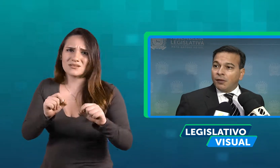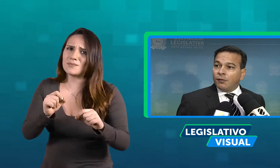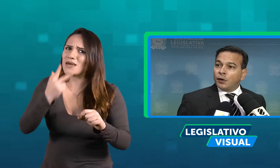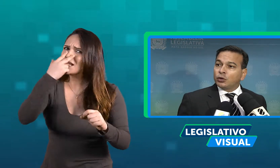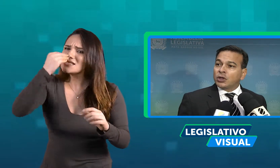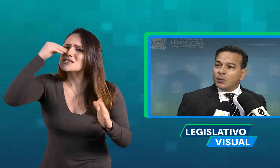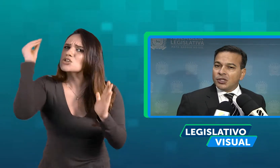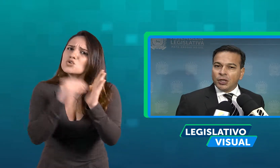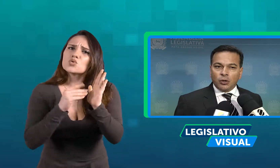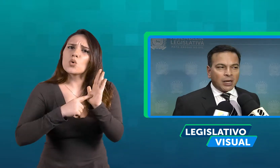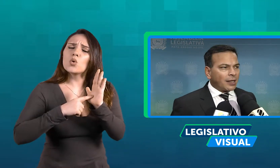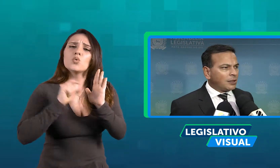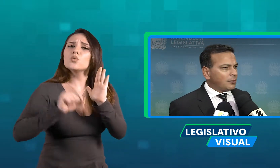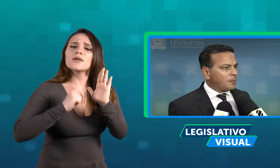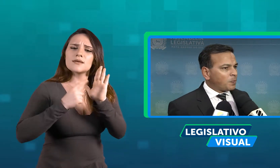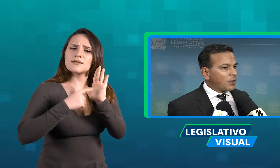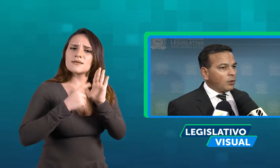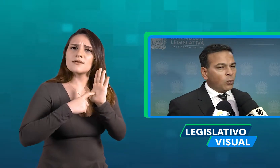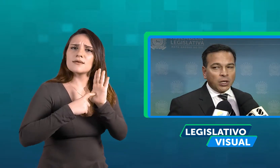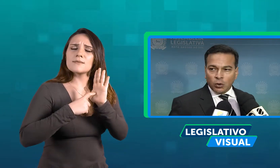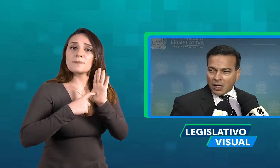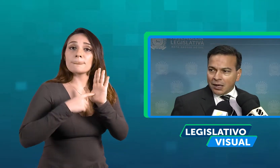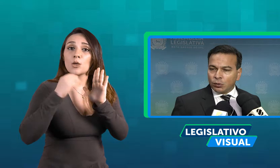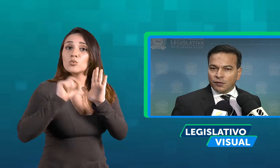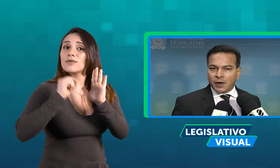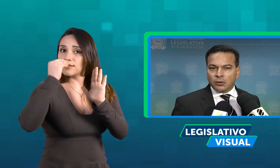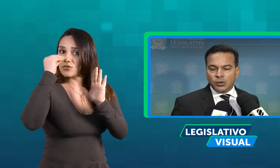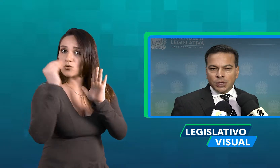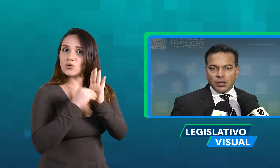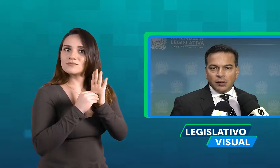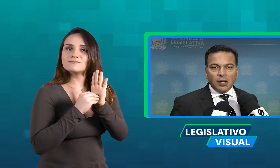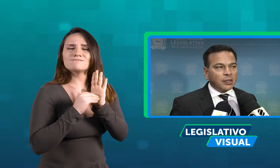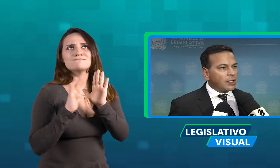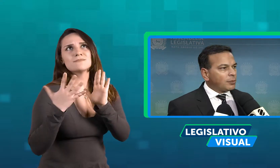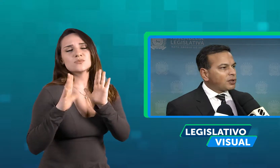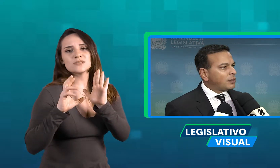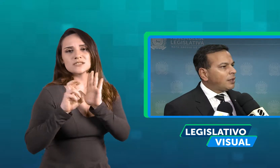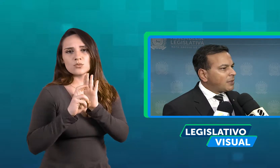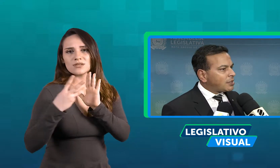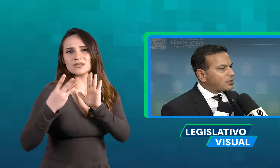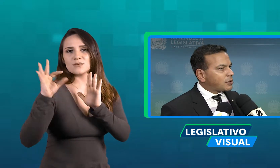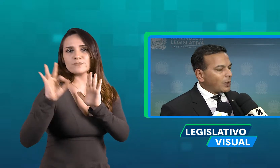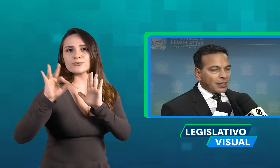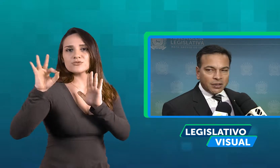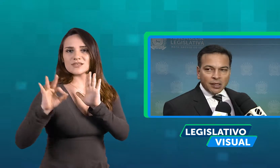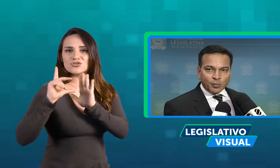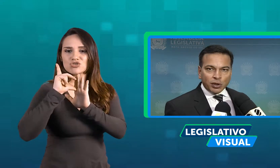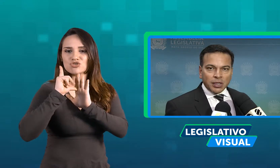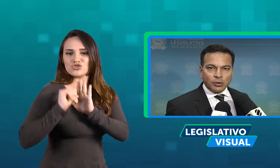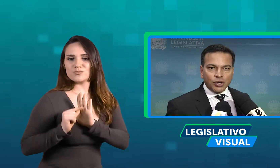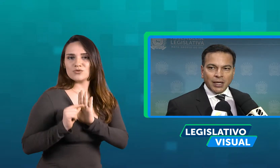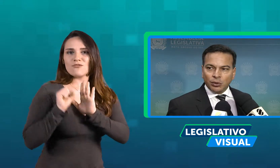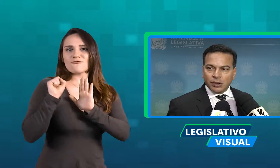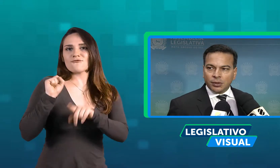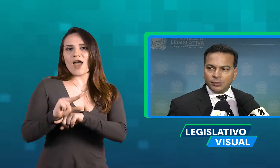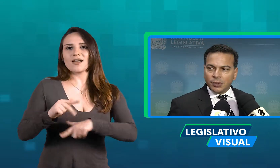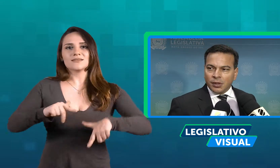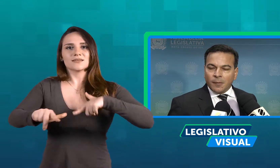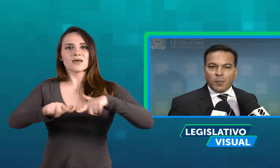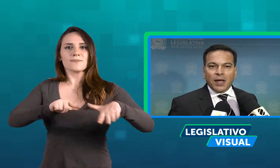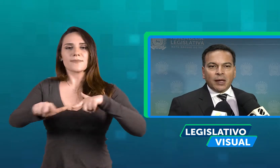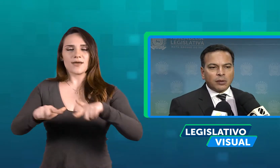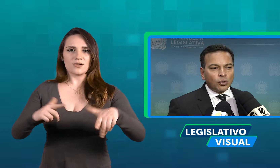que foi totalmente ignorado o fato de que teremos, em média, 53% de